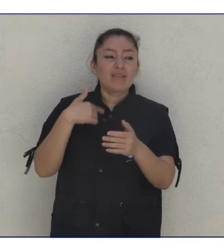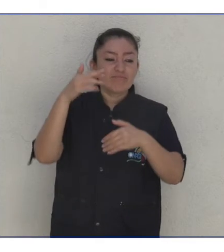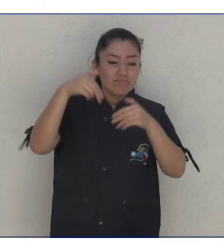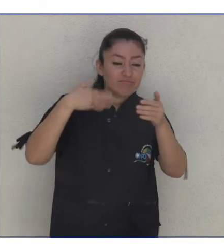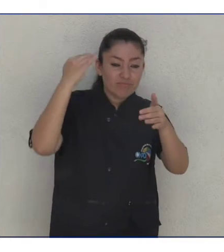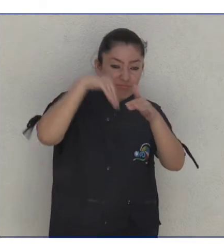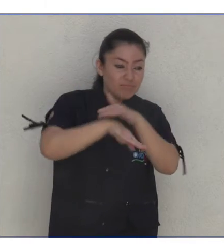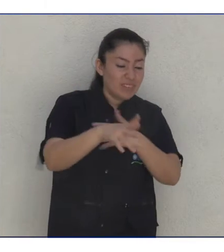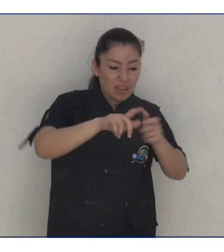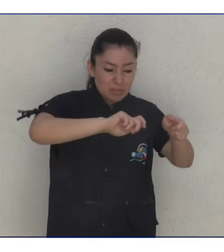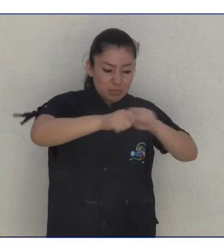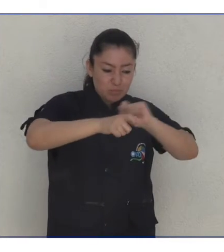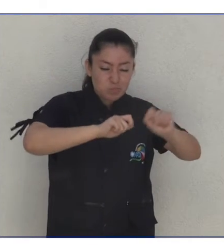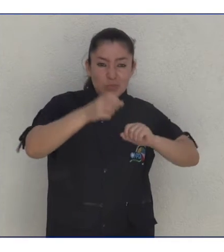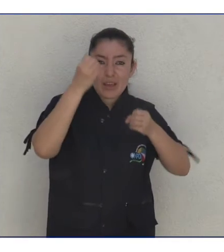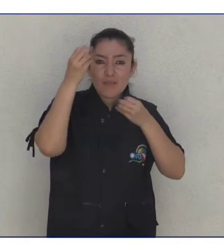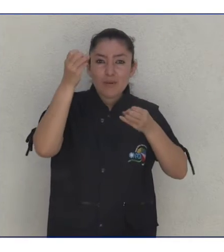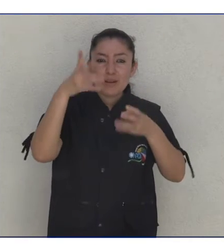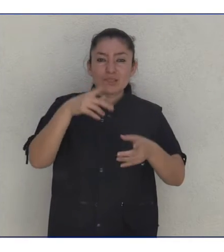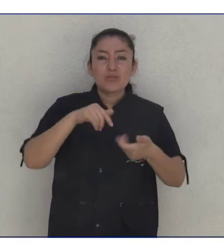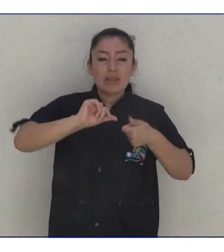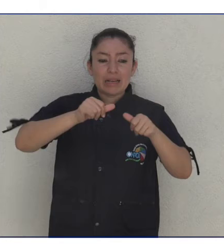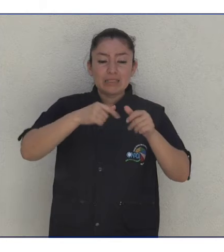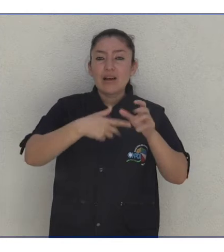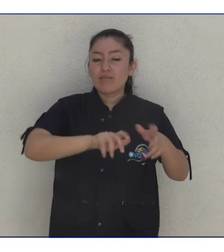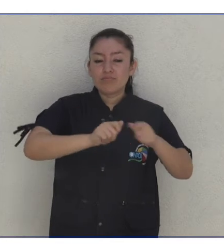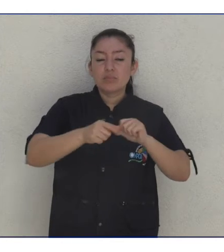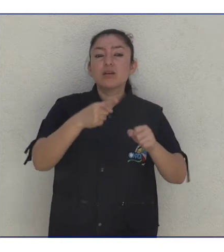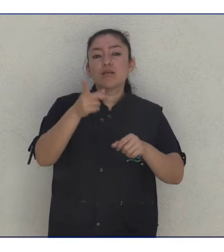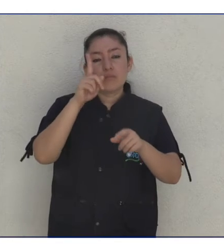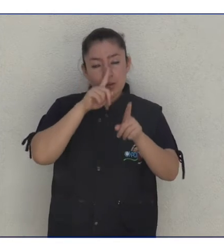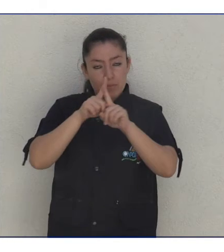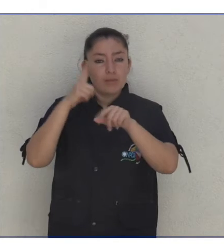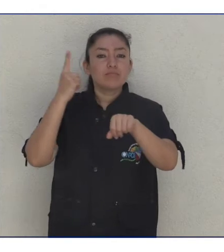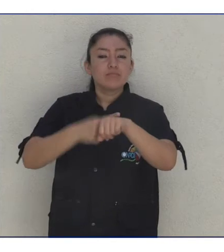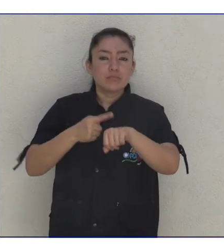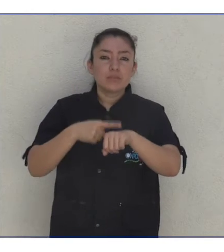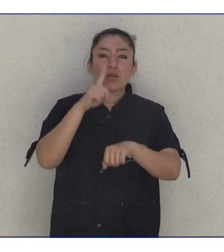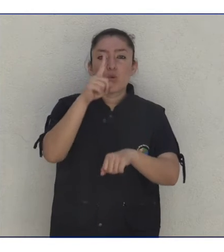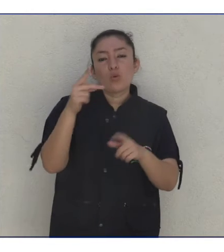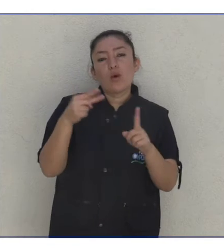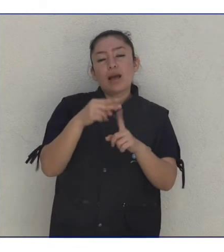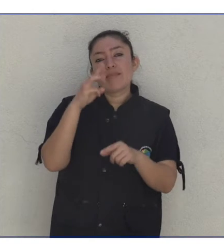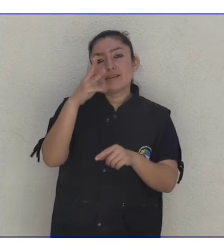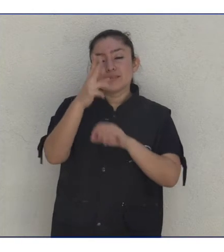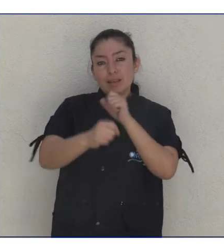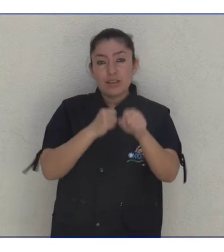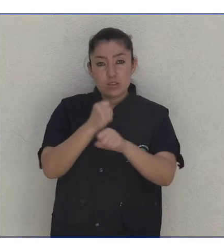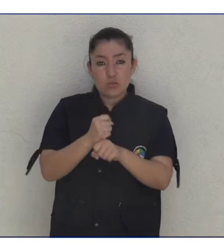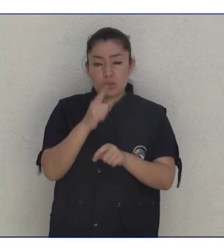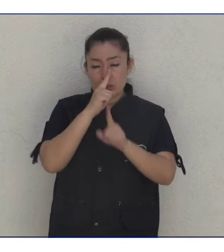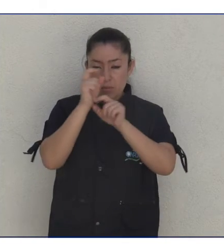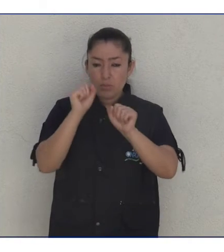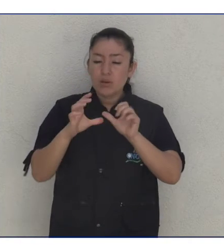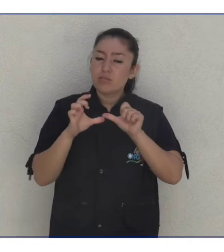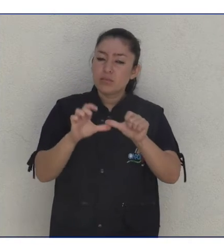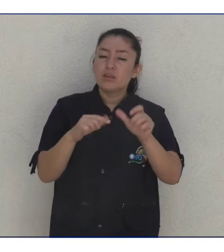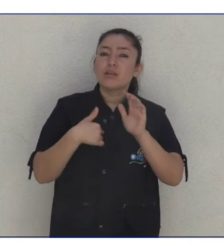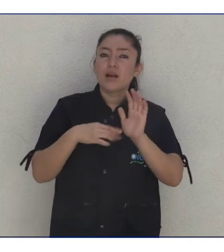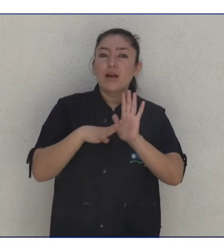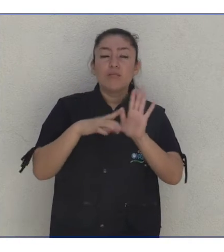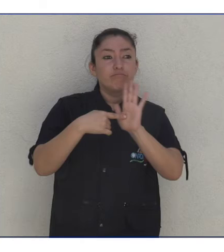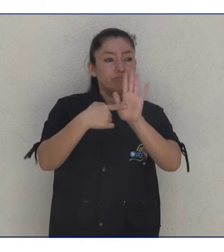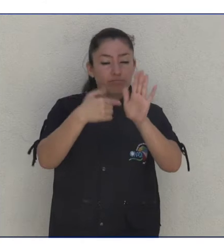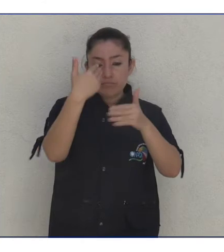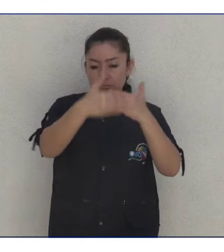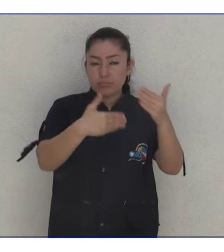del solicitante a la información requerida, será sancionado con prisión de 1 a 3 años, con inhabilitación especial por el doble de la pena